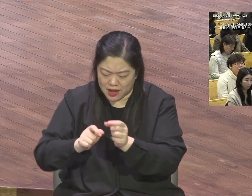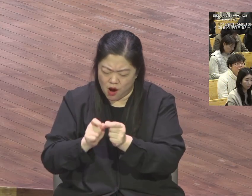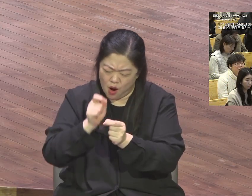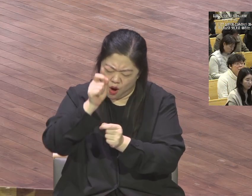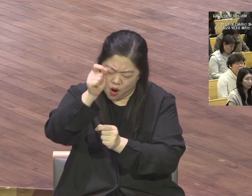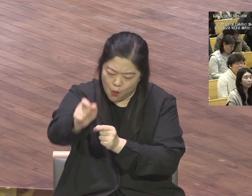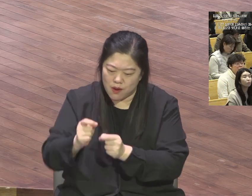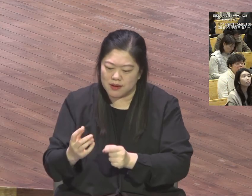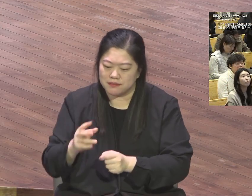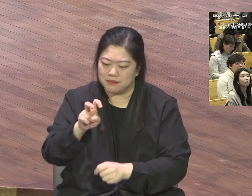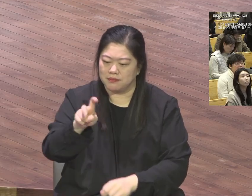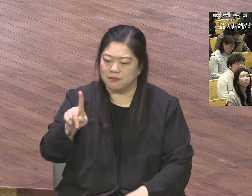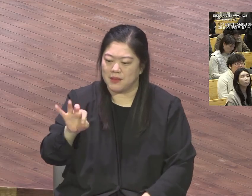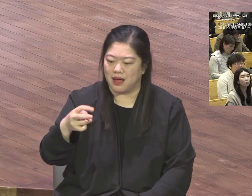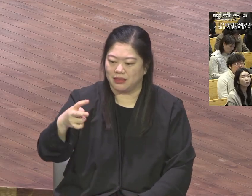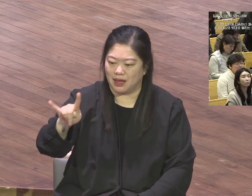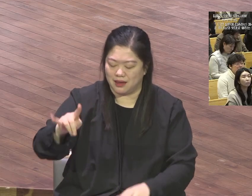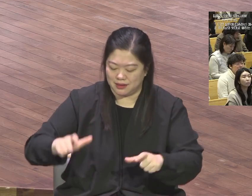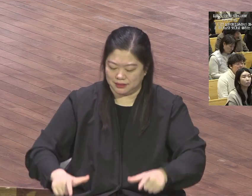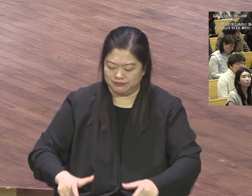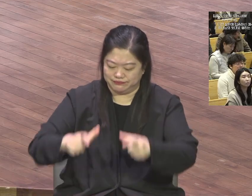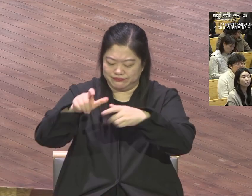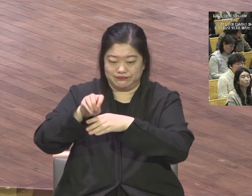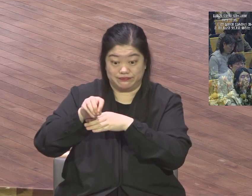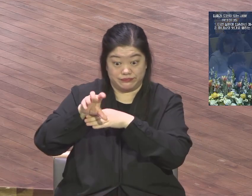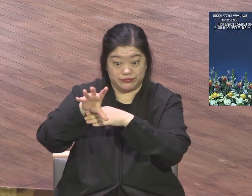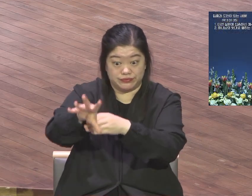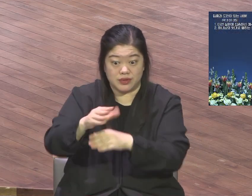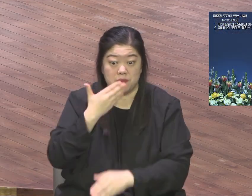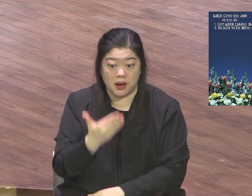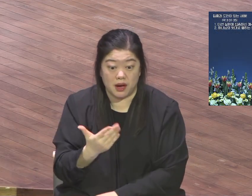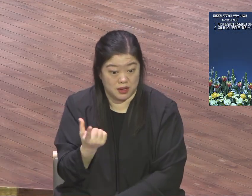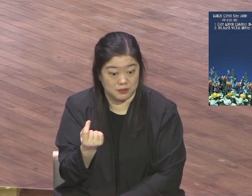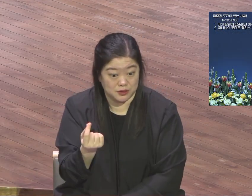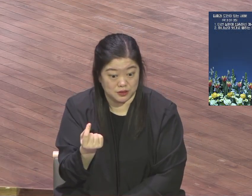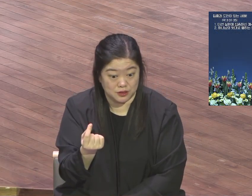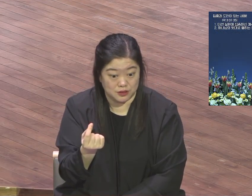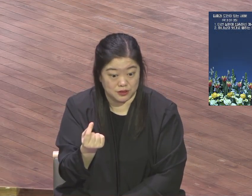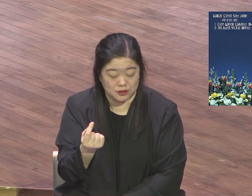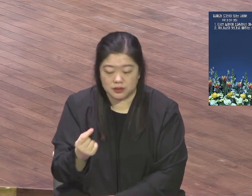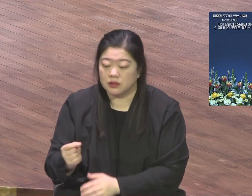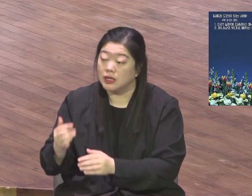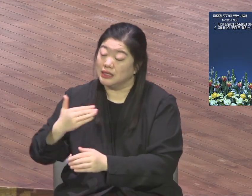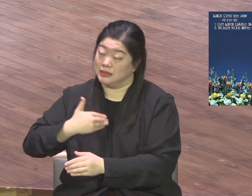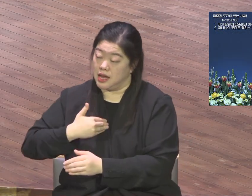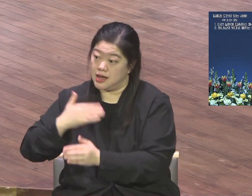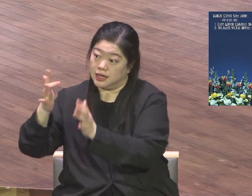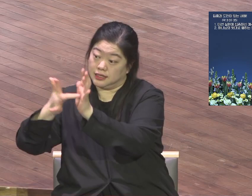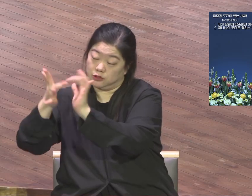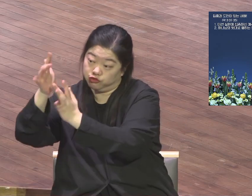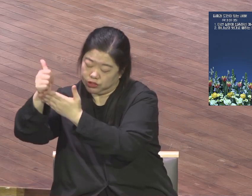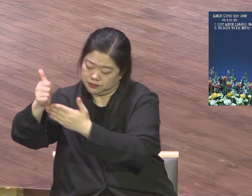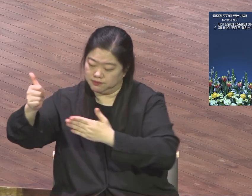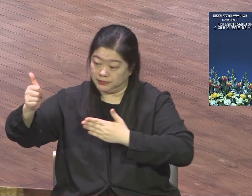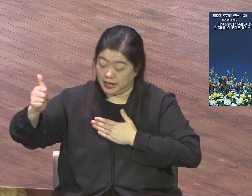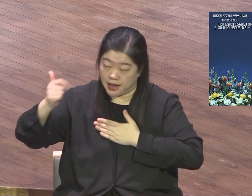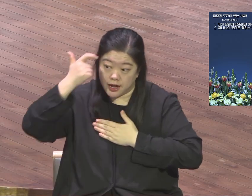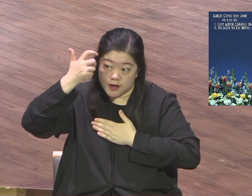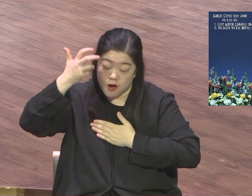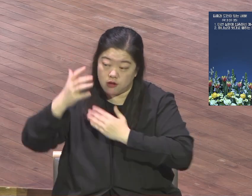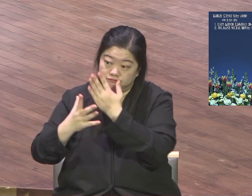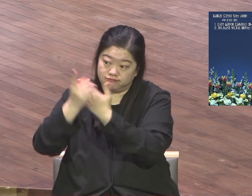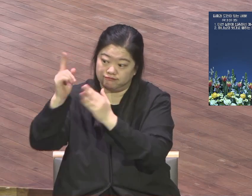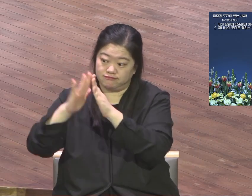예수님께서도 여기서 여기에 집중했다. 영적 집중. 그렇기 때문에 예수님의 영적 가족인 우리 모두는 다 원리스가 되어서